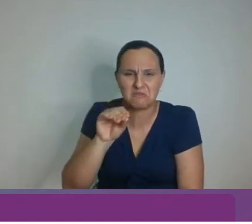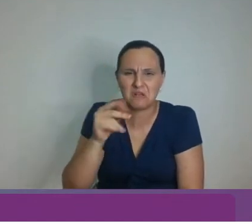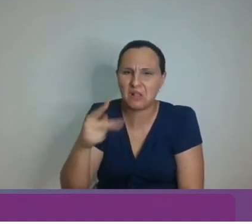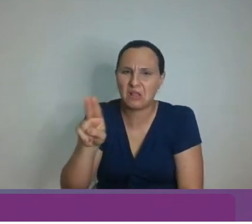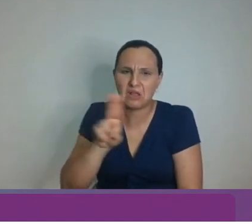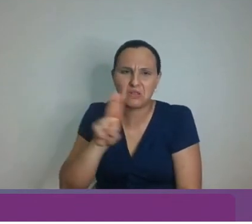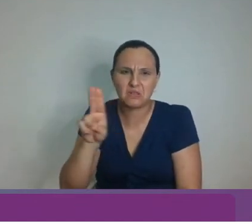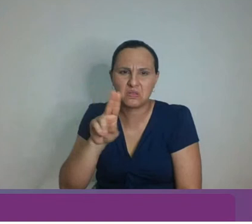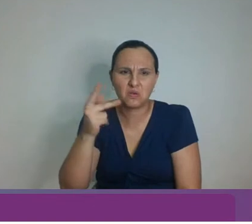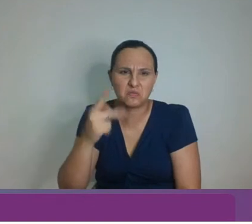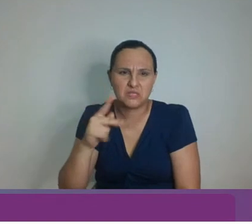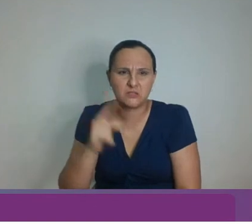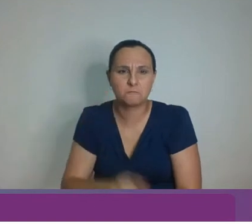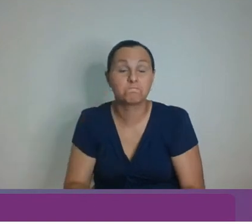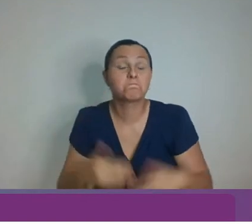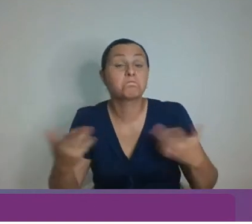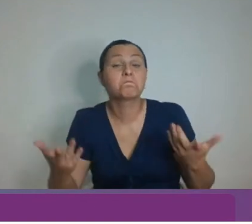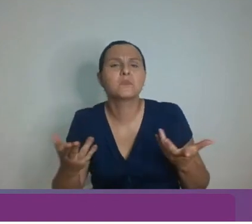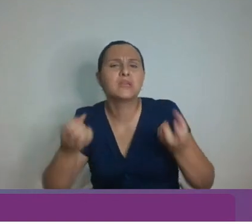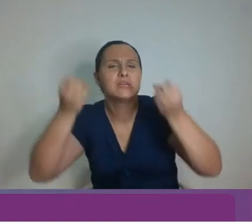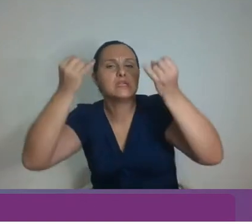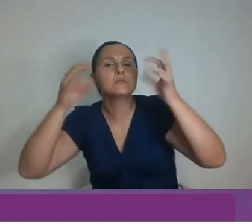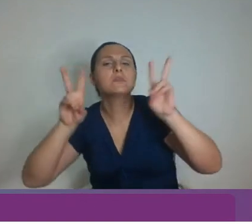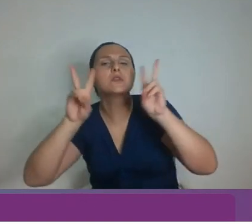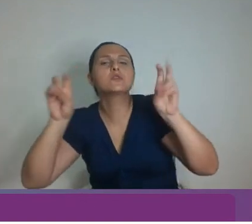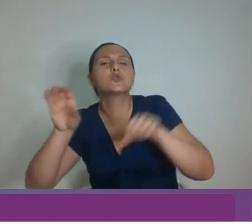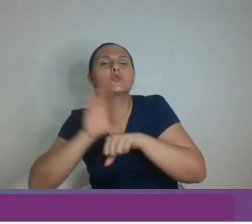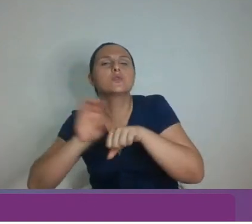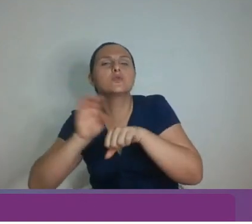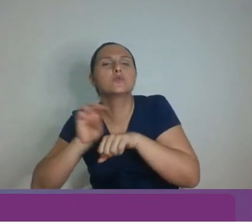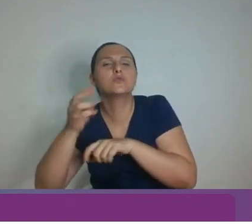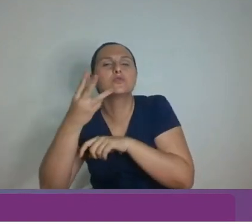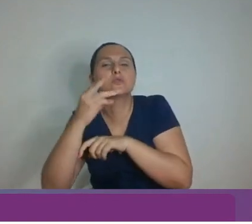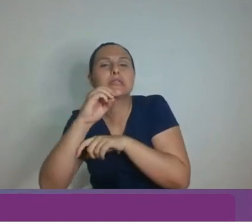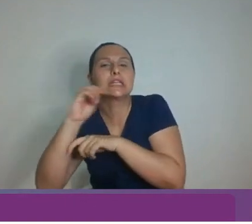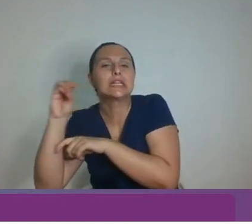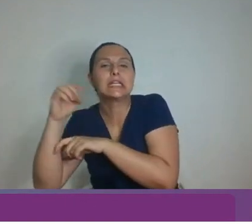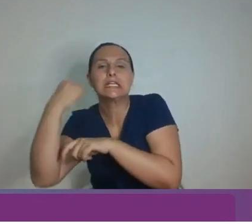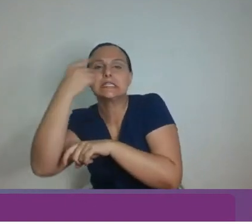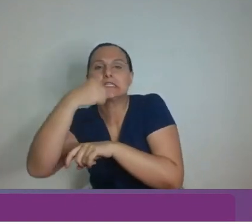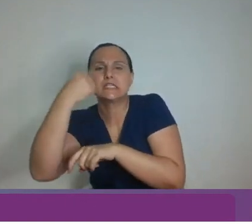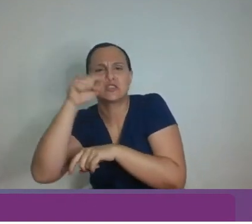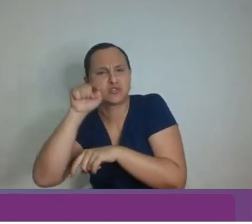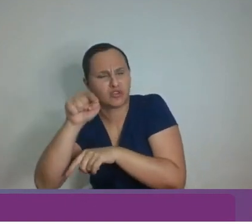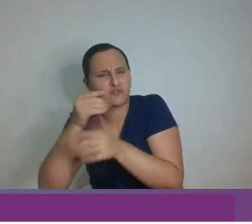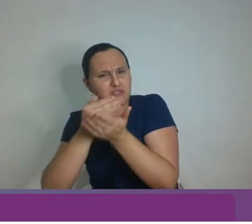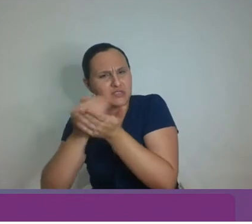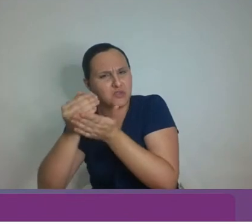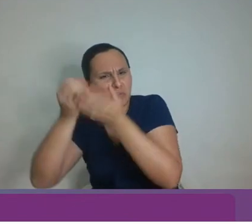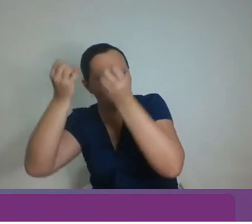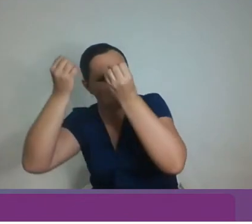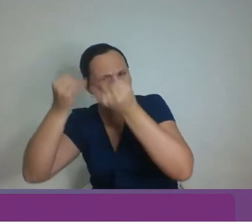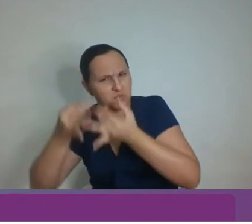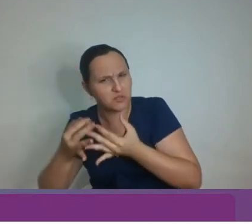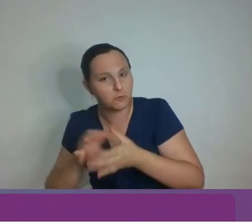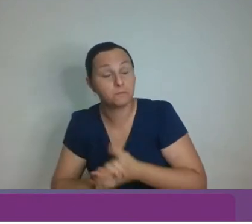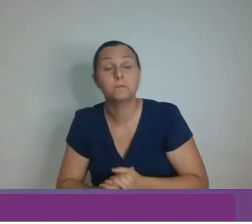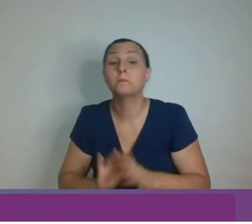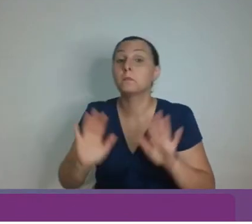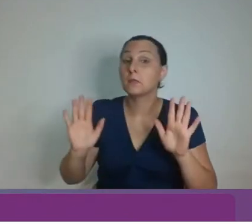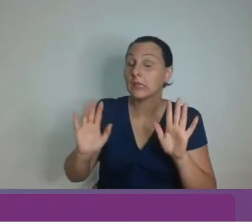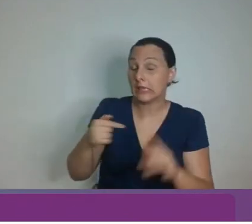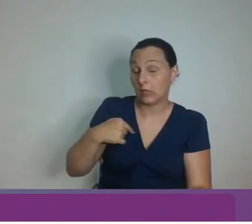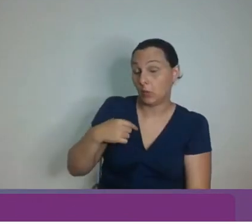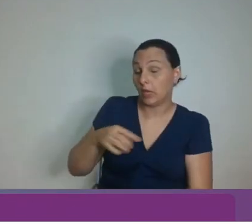sobre esse curso de 300 horas que você disse no início da live. Então, pessoal, o curso é um curso que eu ministro aqui na Signa. Ele se